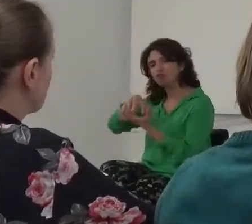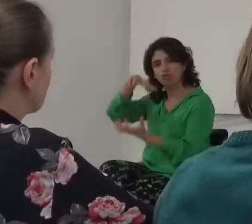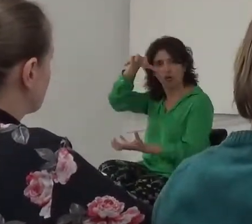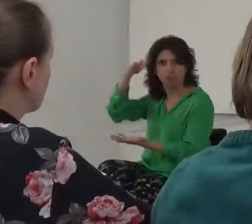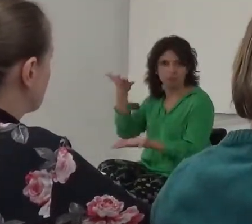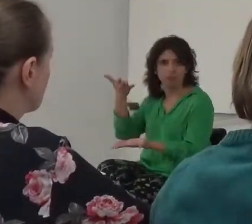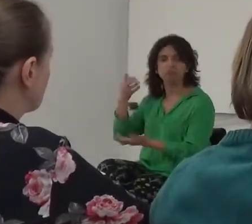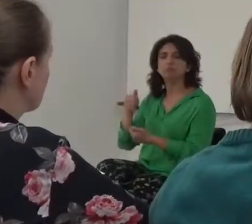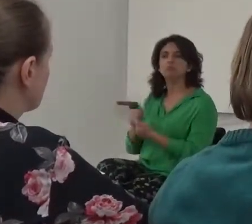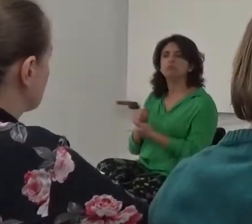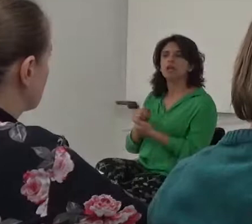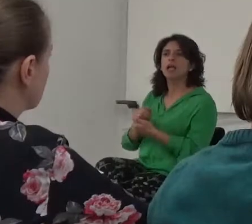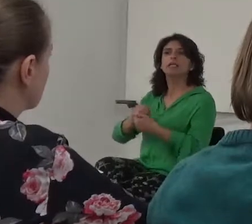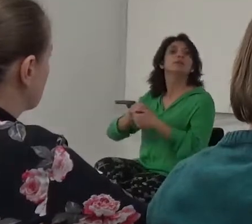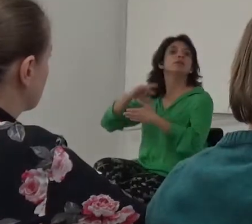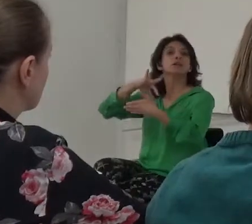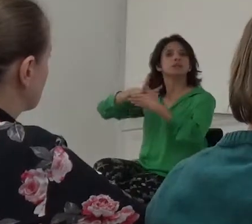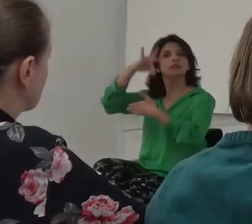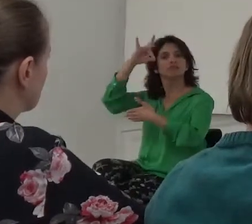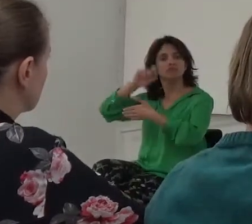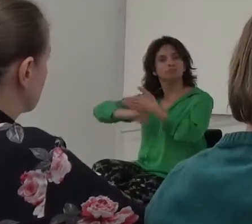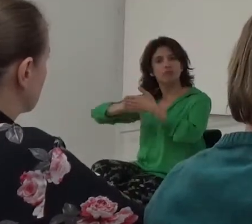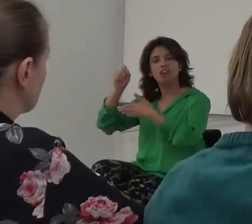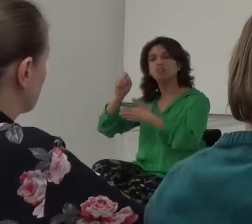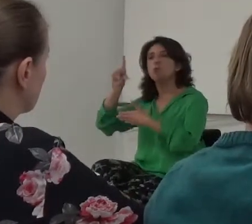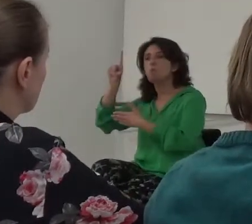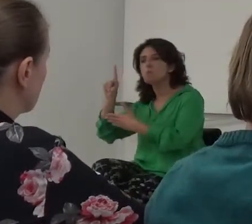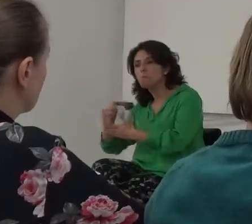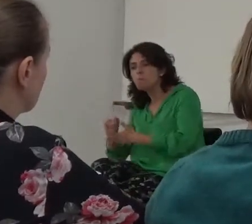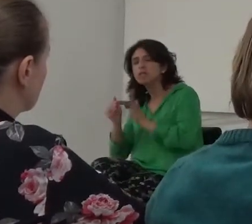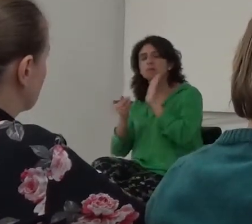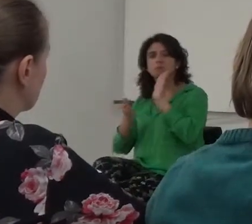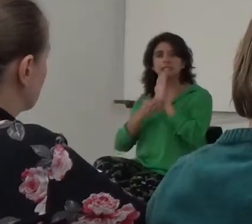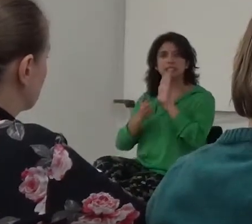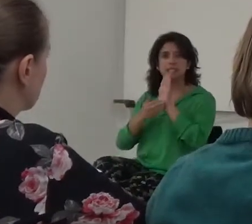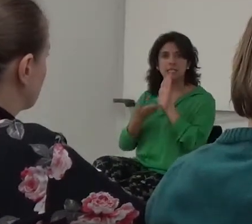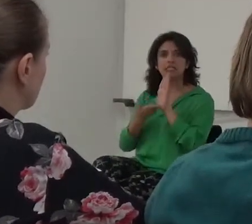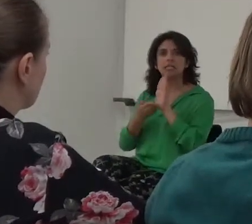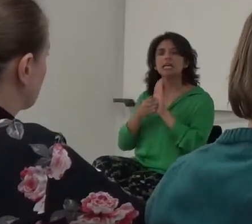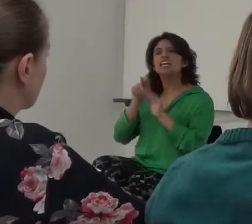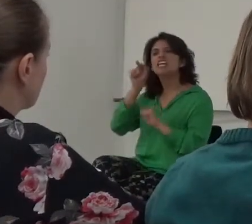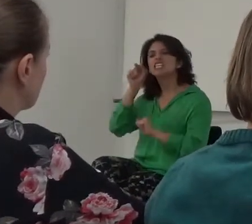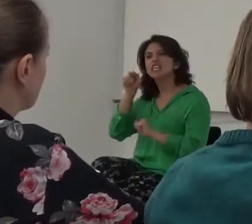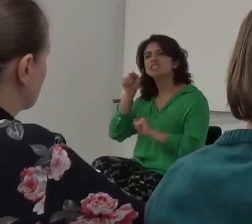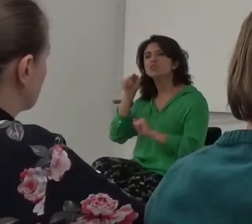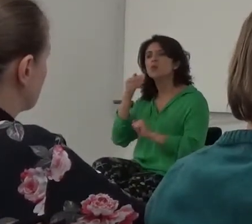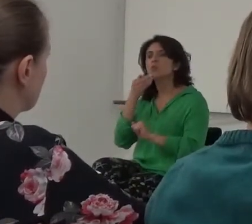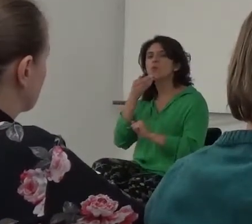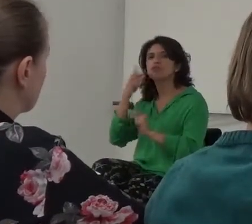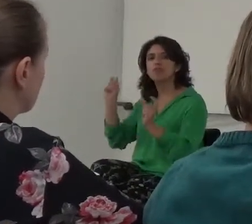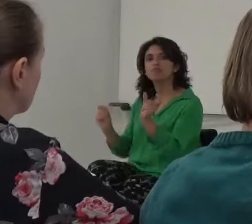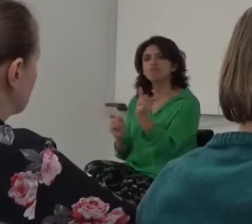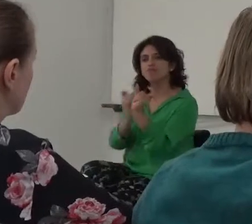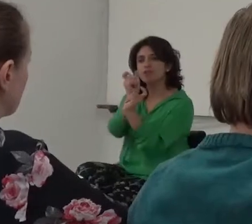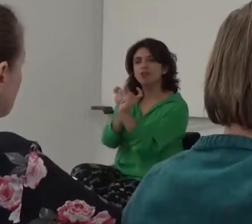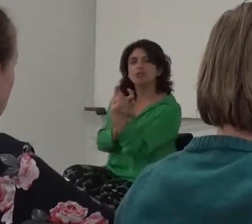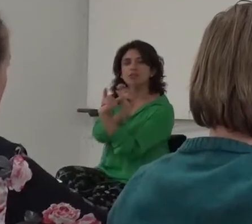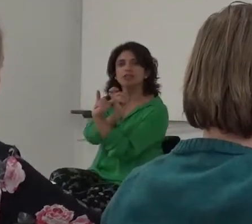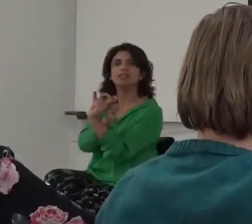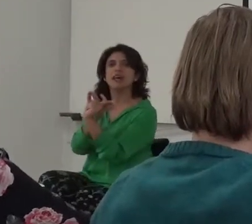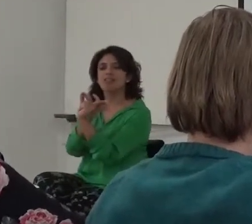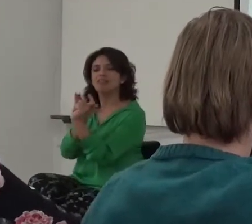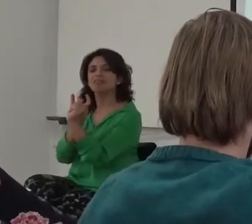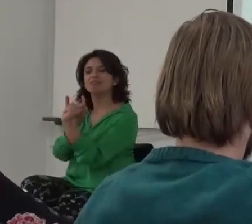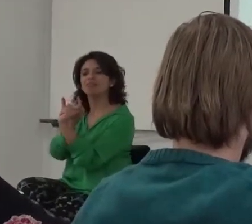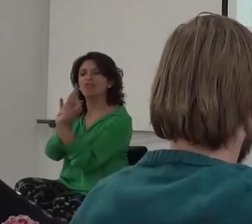secciones de evaluación y resolución son las que están menos presentes y creemos que están incrustadas principalmente las secciones de desarrollo. Sin